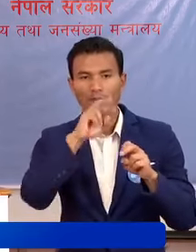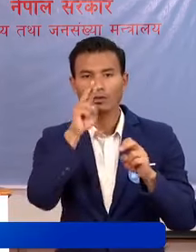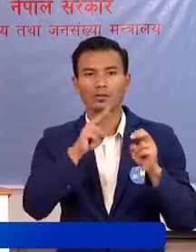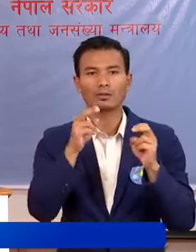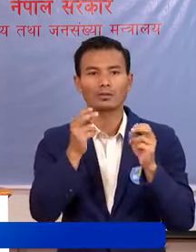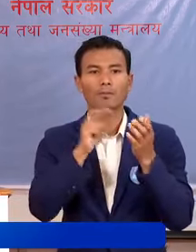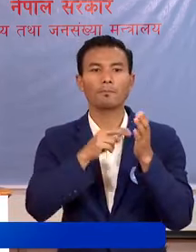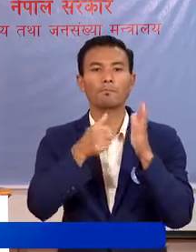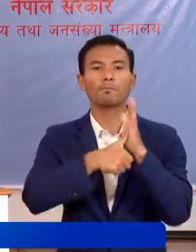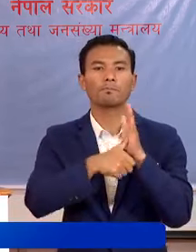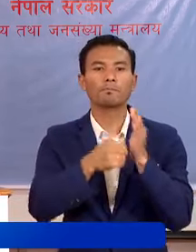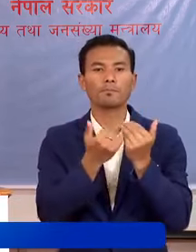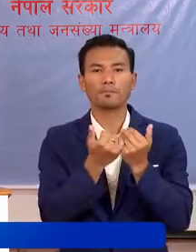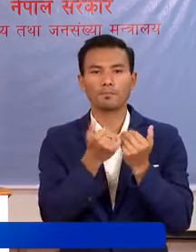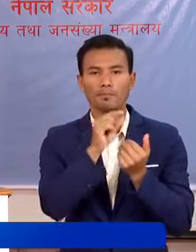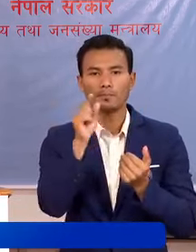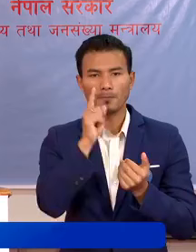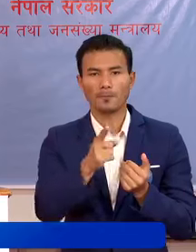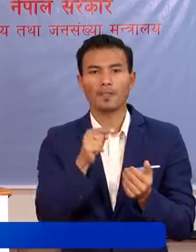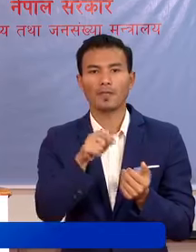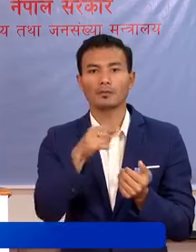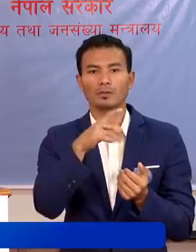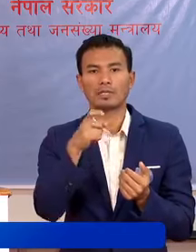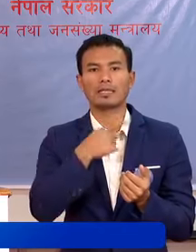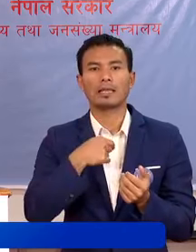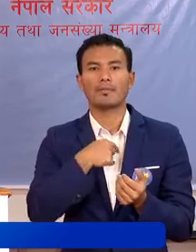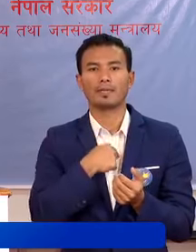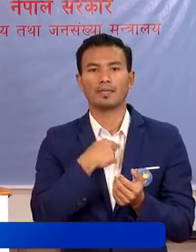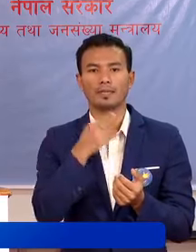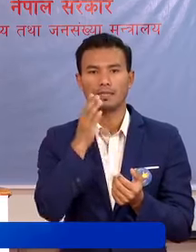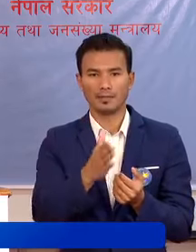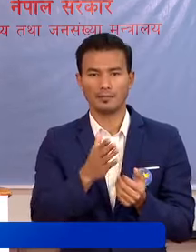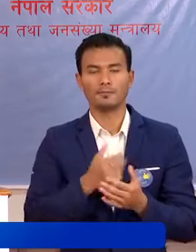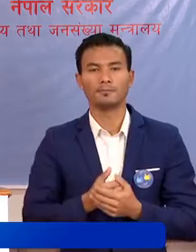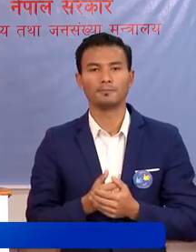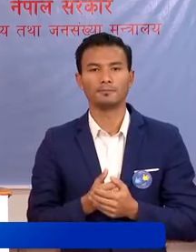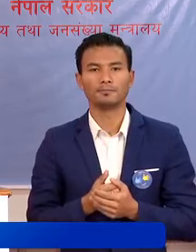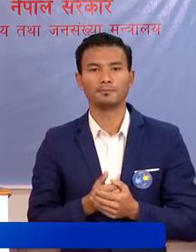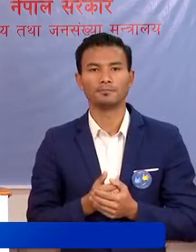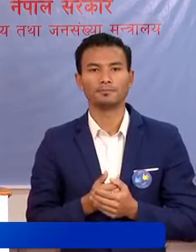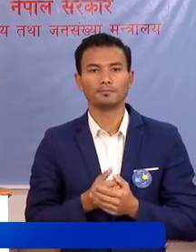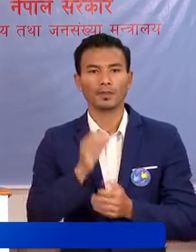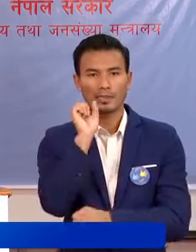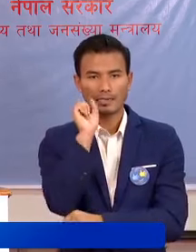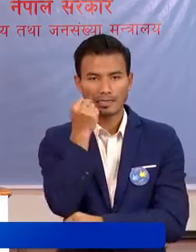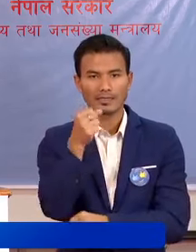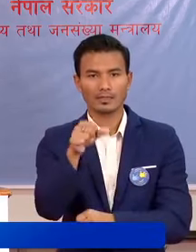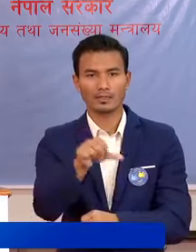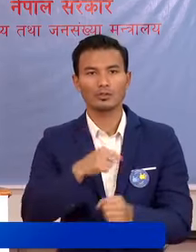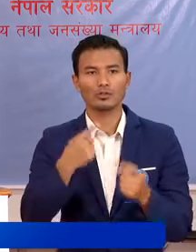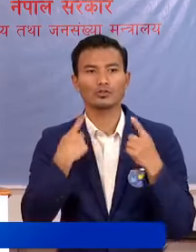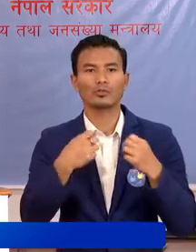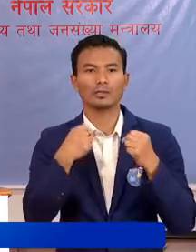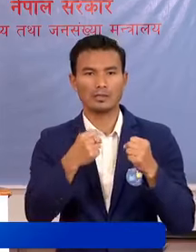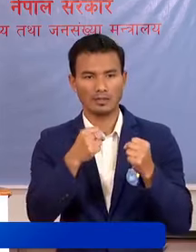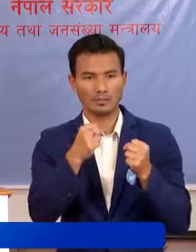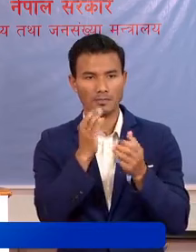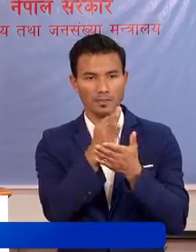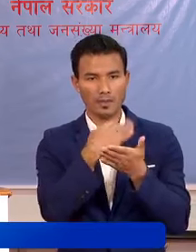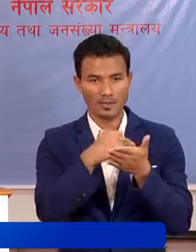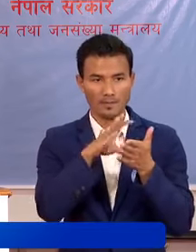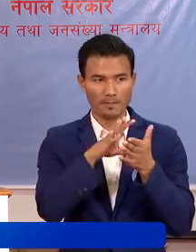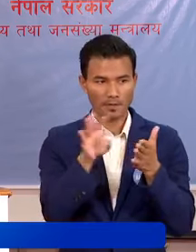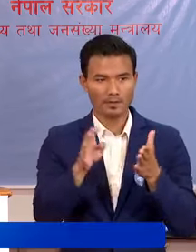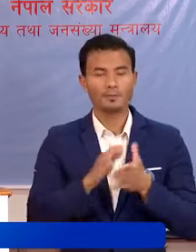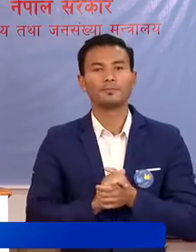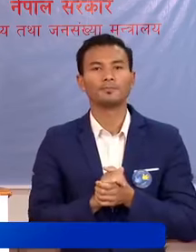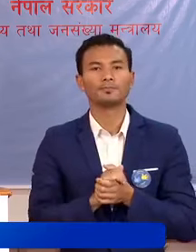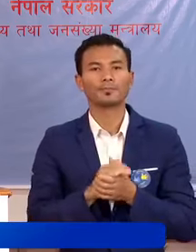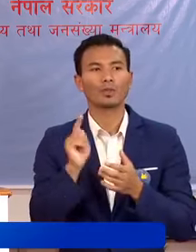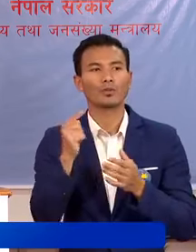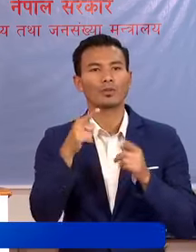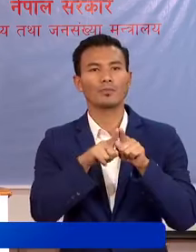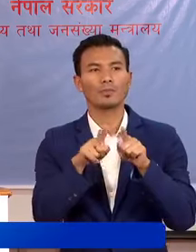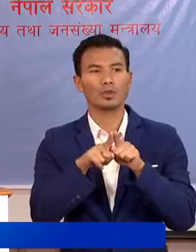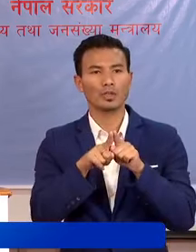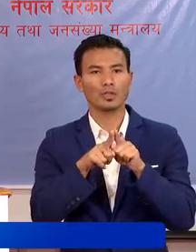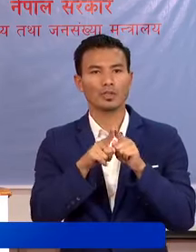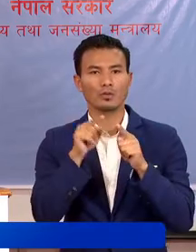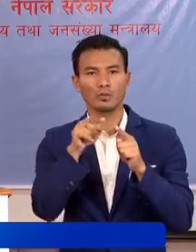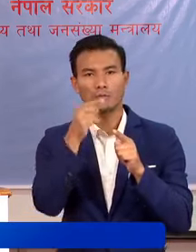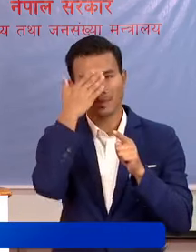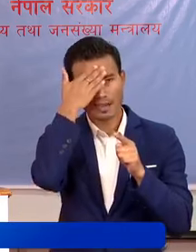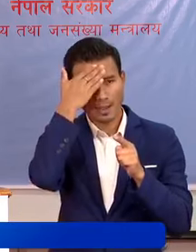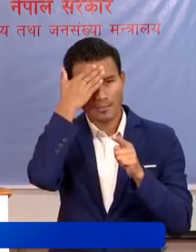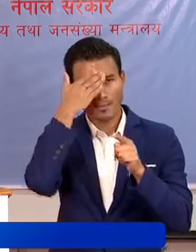कप्रामु